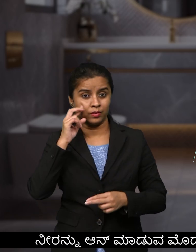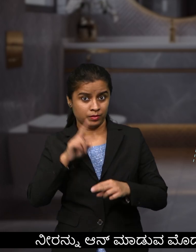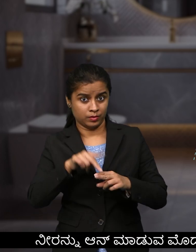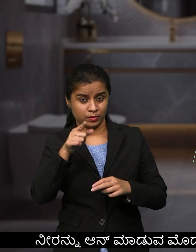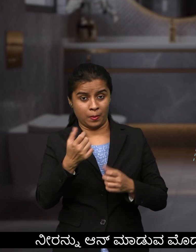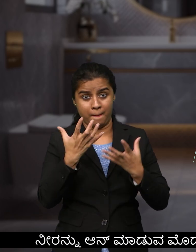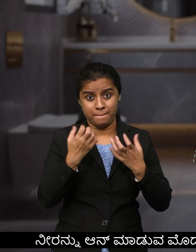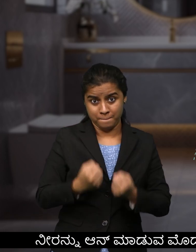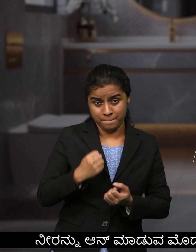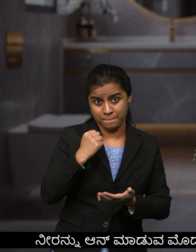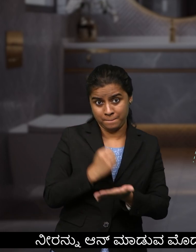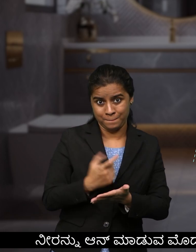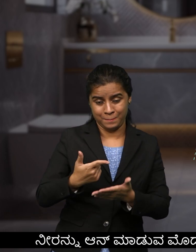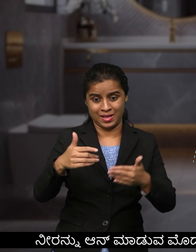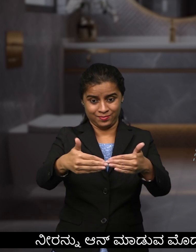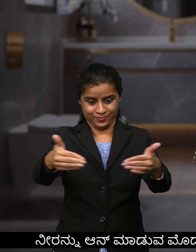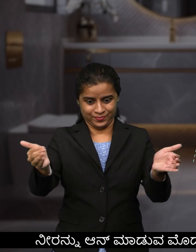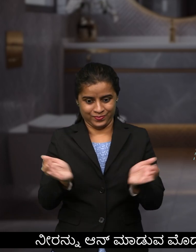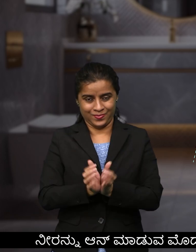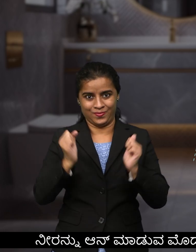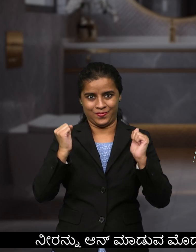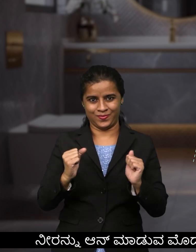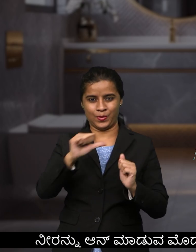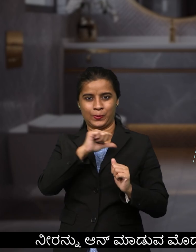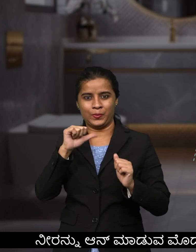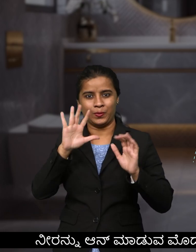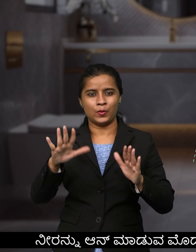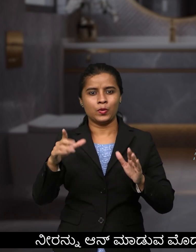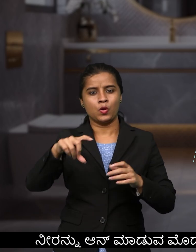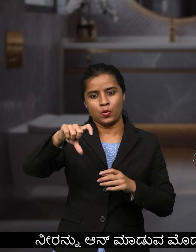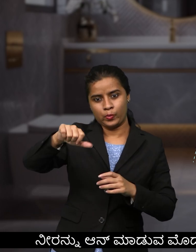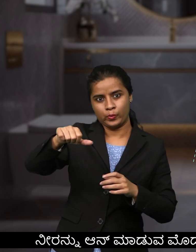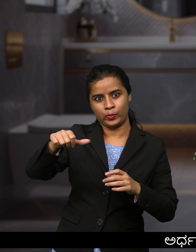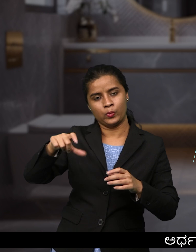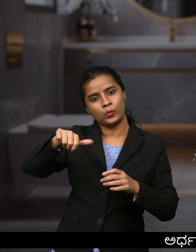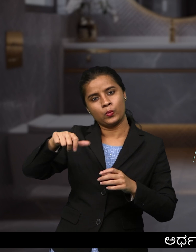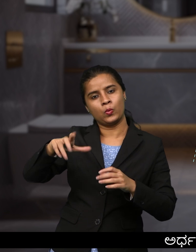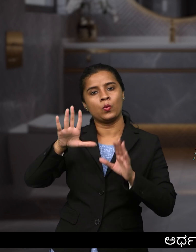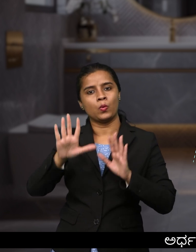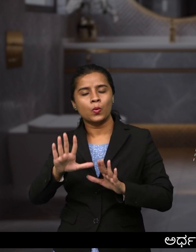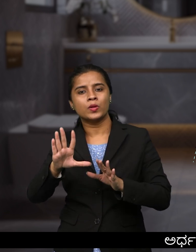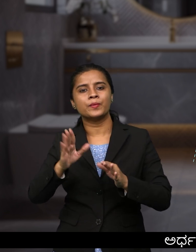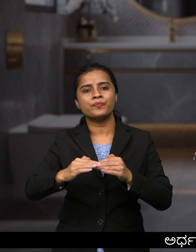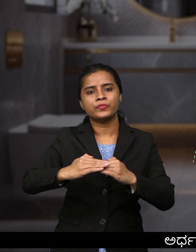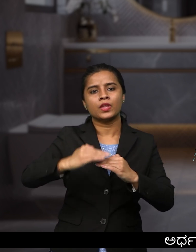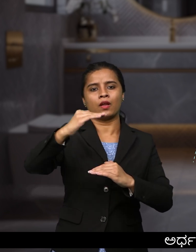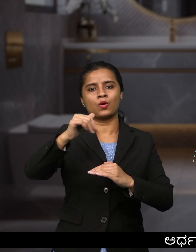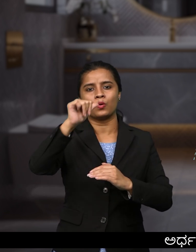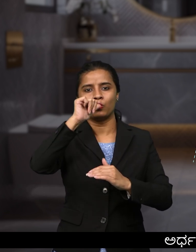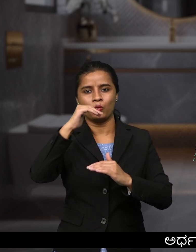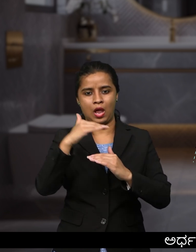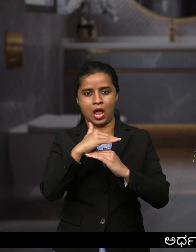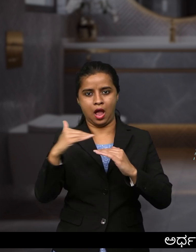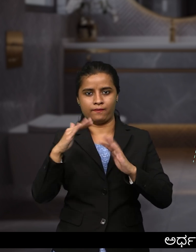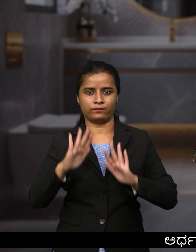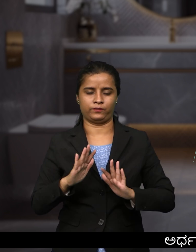ಆನ್ ಮಾಡುವ ಮೊದಲು ಚರಂಡಿಯನ್ನು ಮುಚ್ಚಿ ಮತ್ತು ಟಬ್ ಅನ್ನು ಅರ್ಧದಷ್ಟು ಮಾತ್ರ ತುಂಬಿಸಿ.